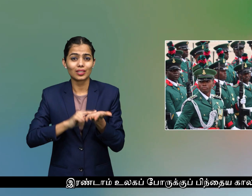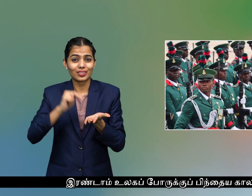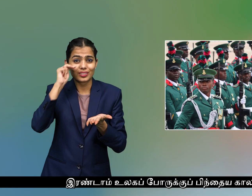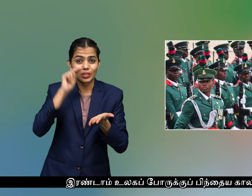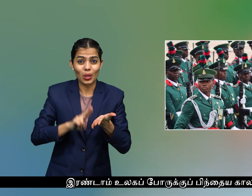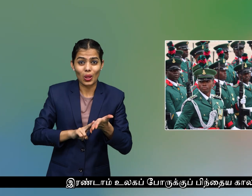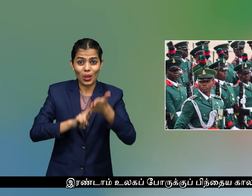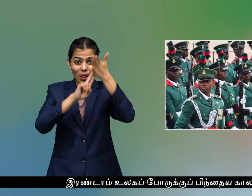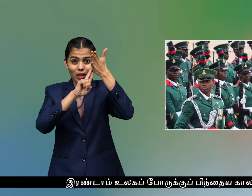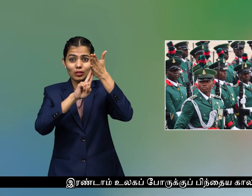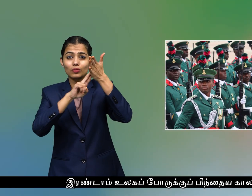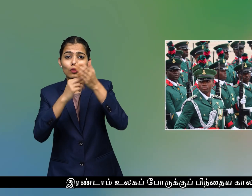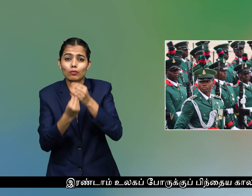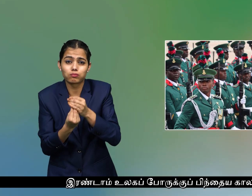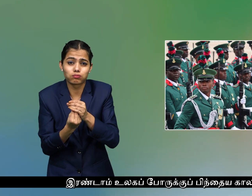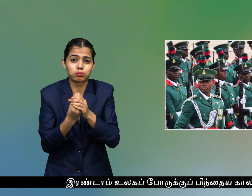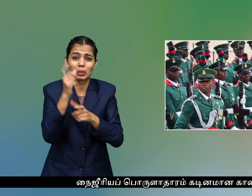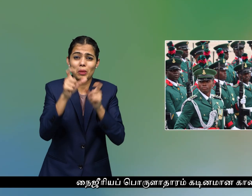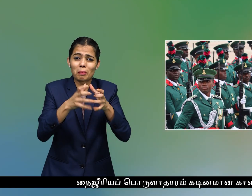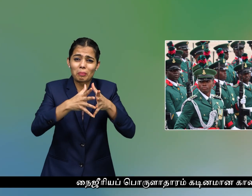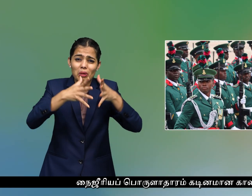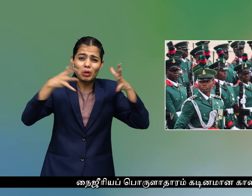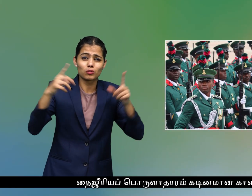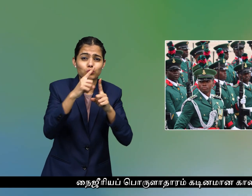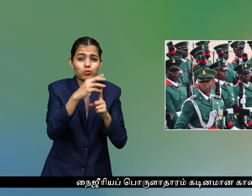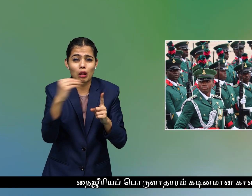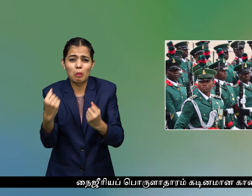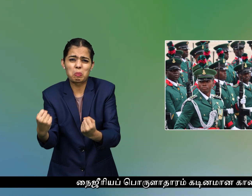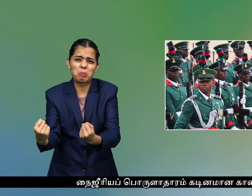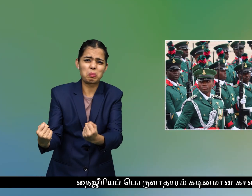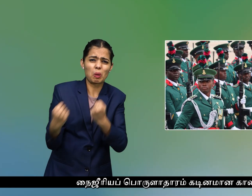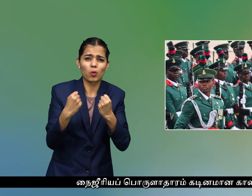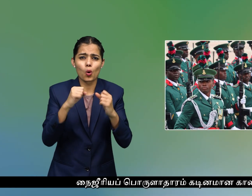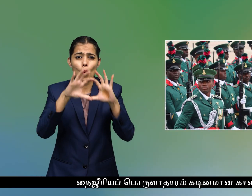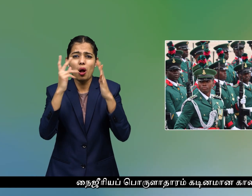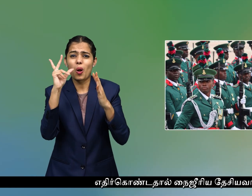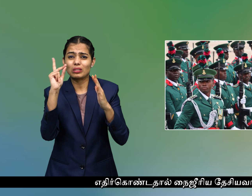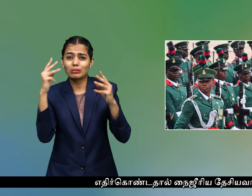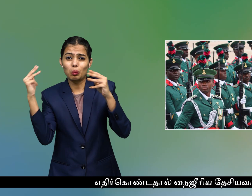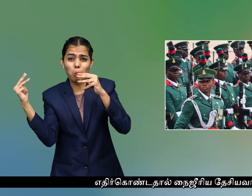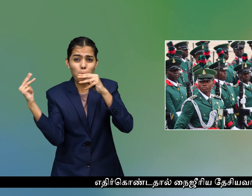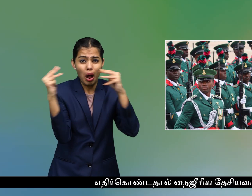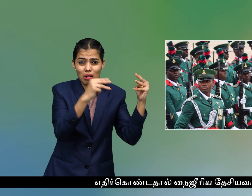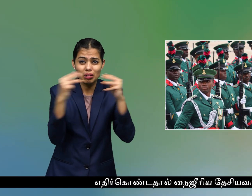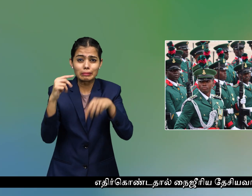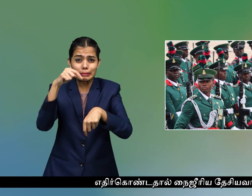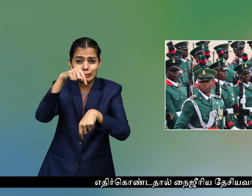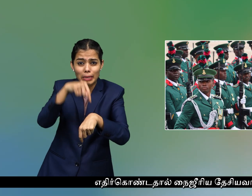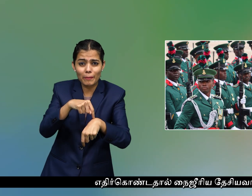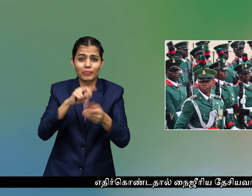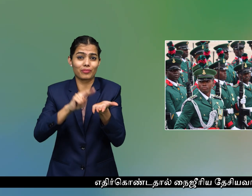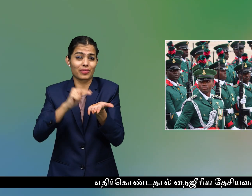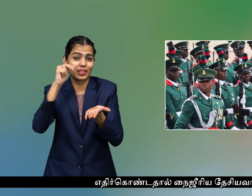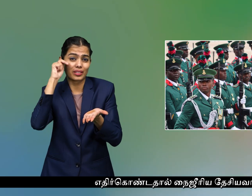இரண்டாம் உலகப் போருக்கு பிந்தைய காலகட்டத்தில் நைஜீரிய பொருளாதாரம் கடினமான காலங்களை எதிர்கொண்டதால்